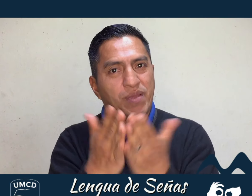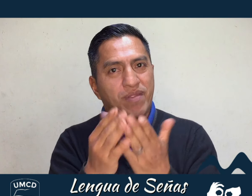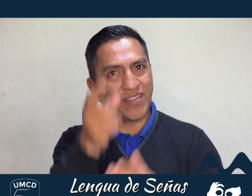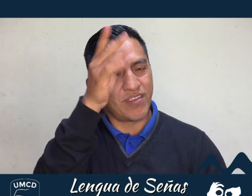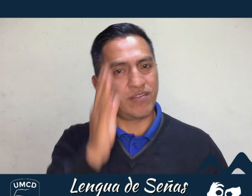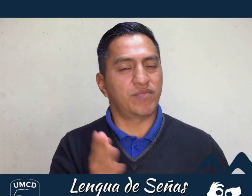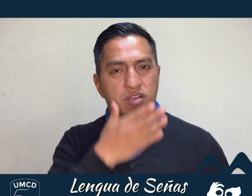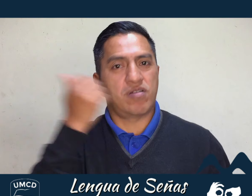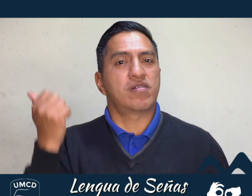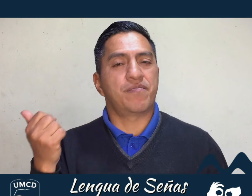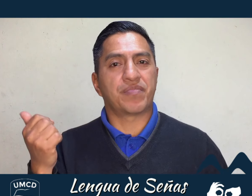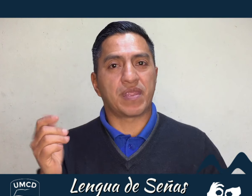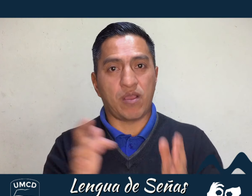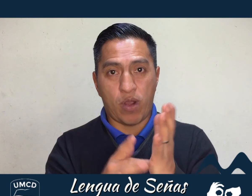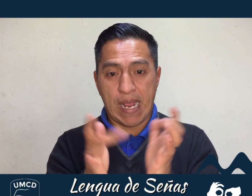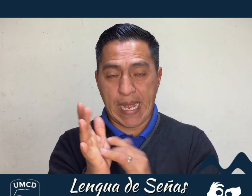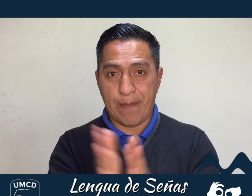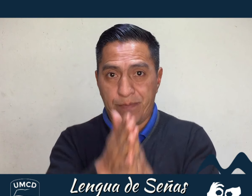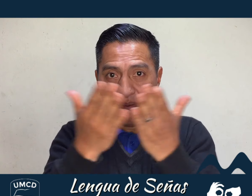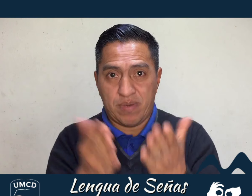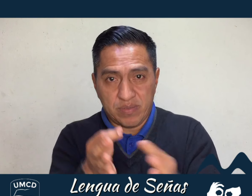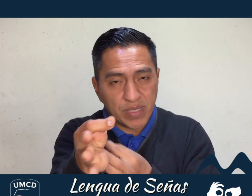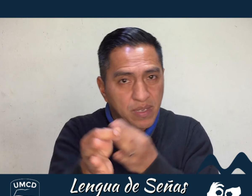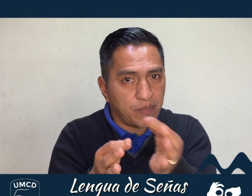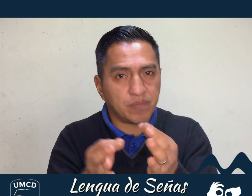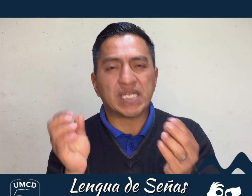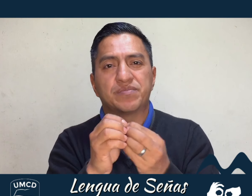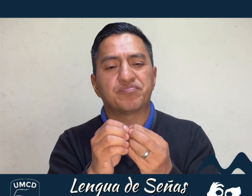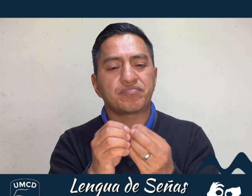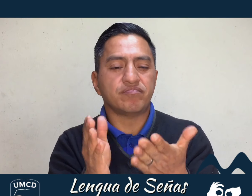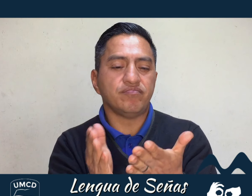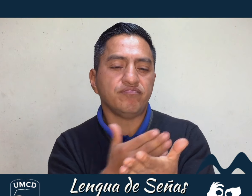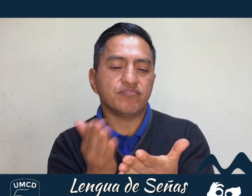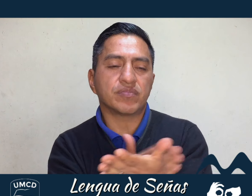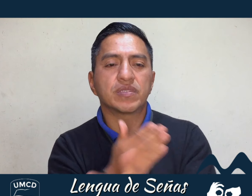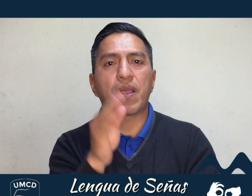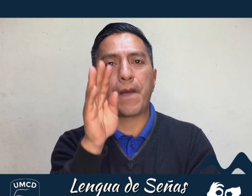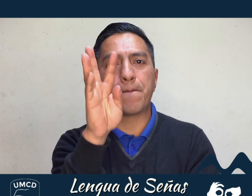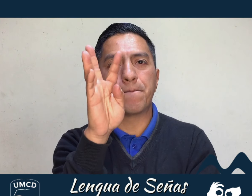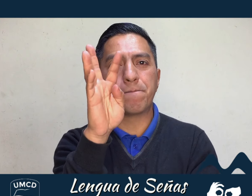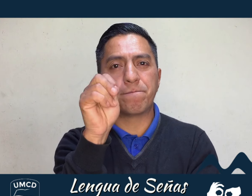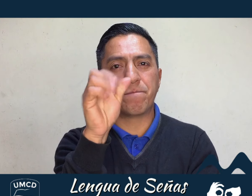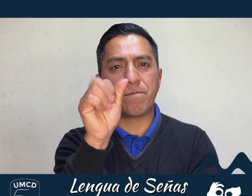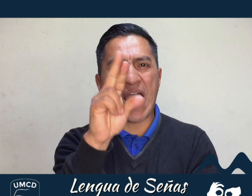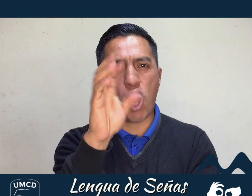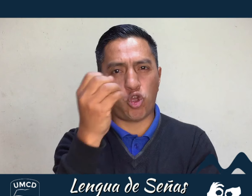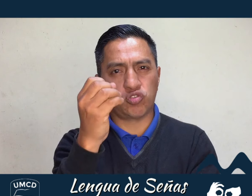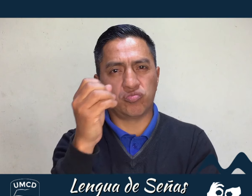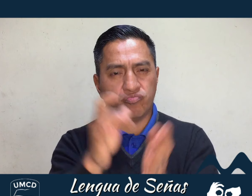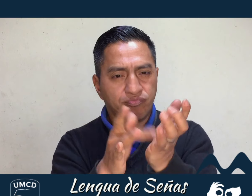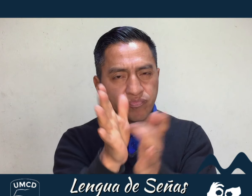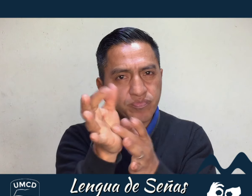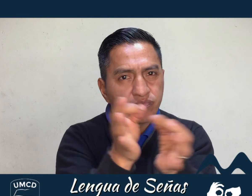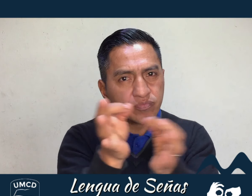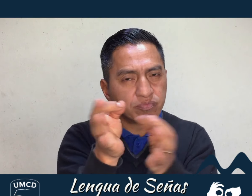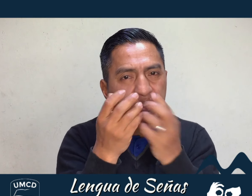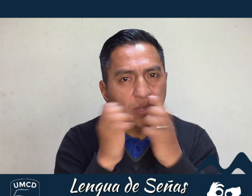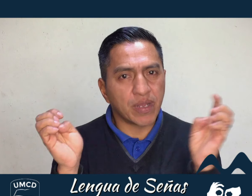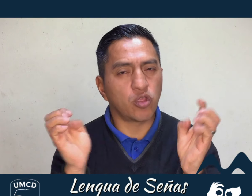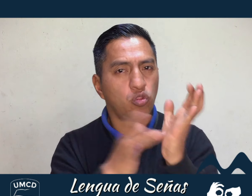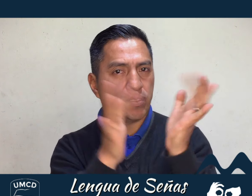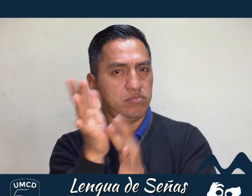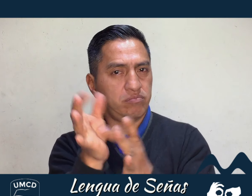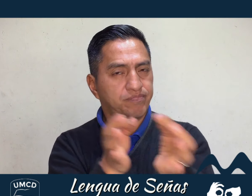Marcos nos ayuda en eso, cuando nos habla de las credenciales de Cristo, porque con ello podemos identificar